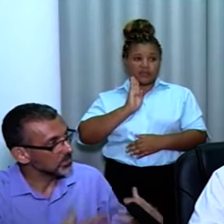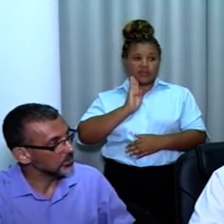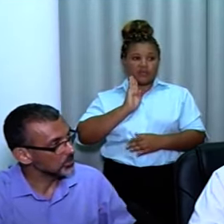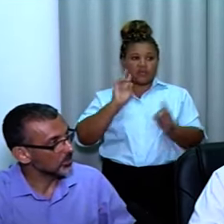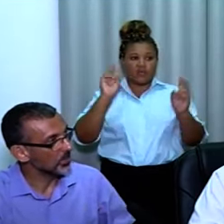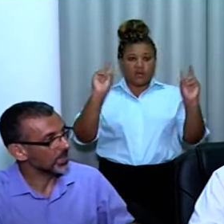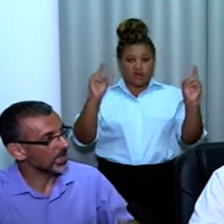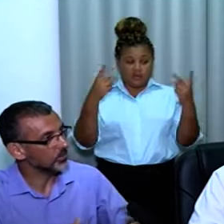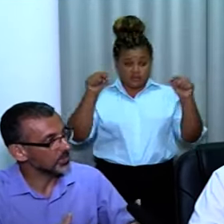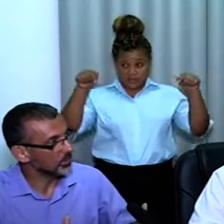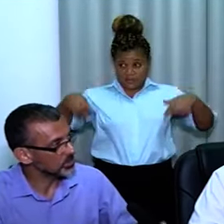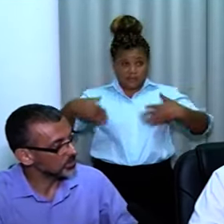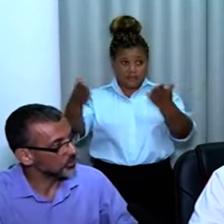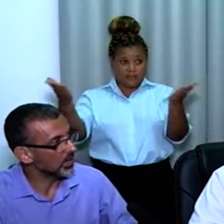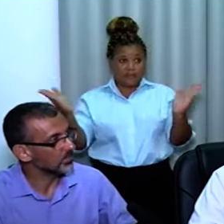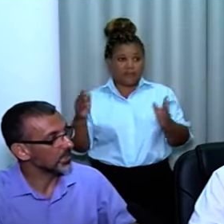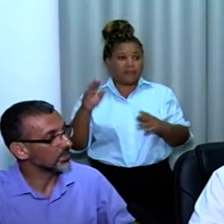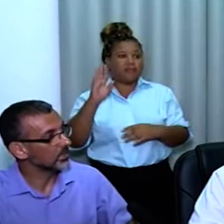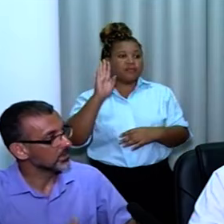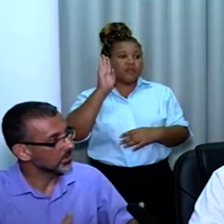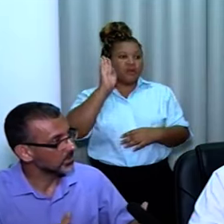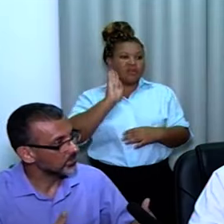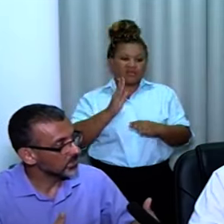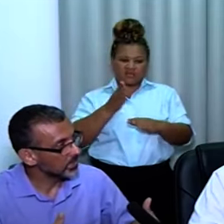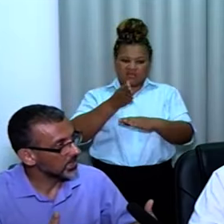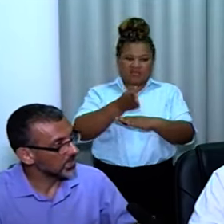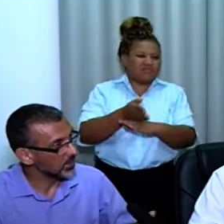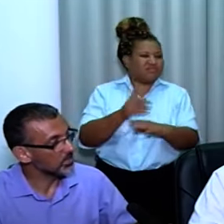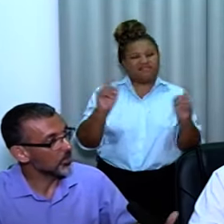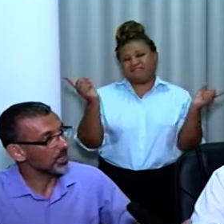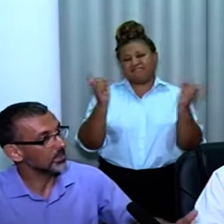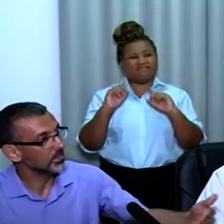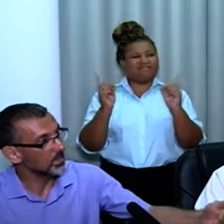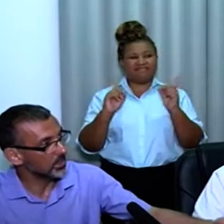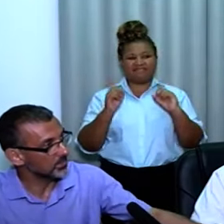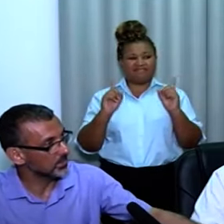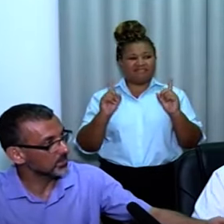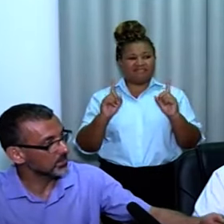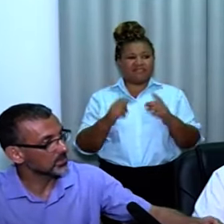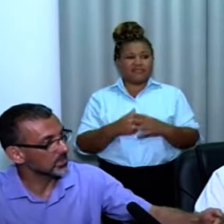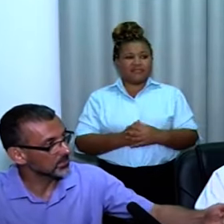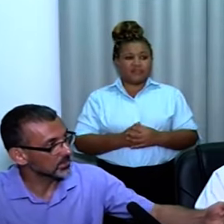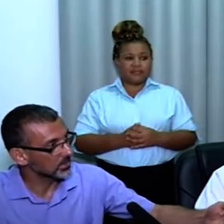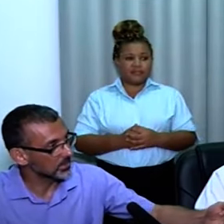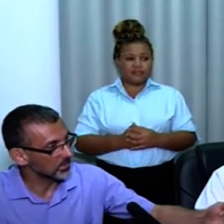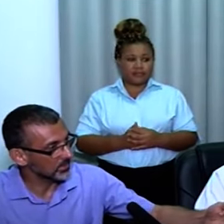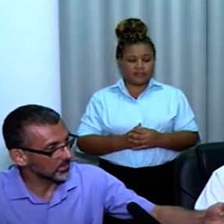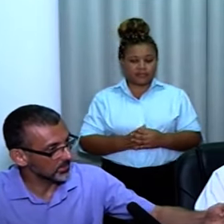Si vous êtes malade ou bien vous ne sentez pas bien, et il est bon de